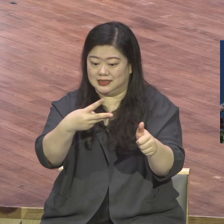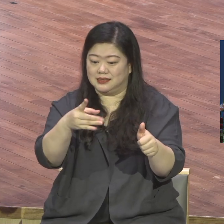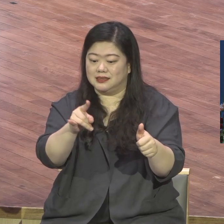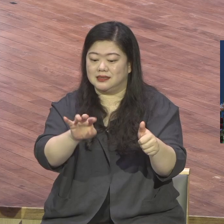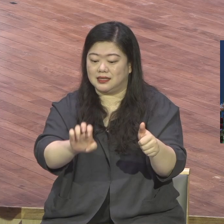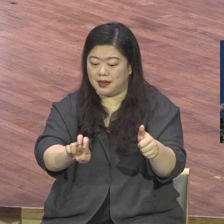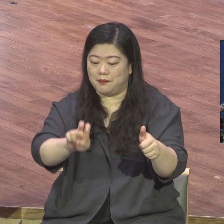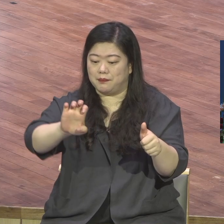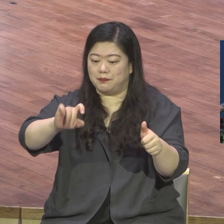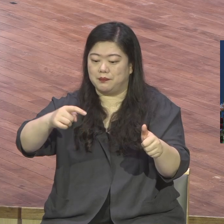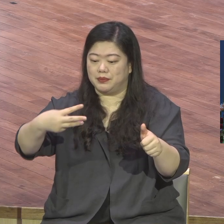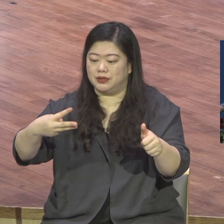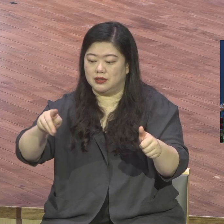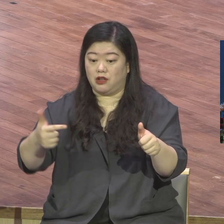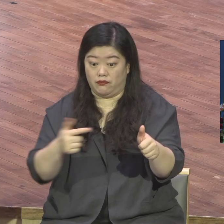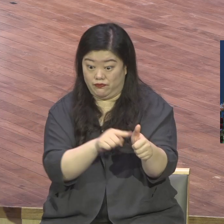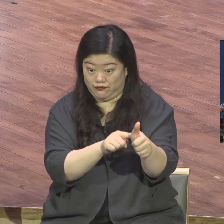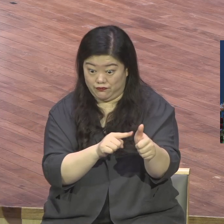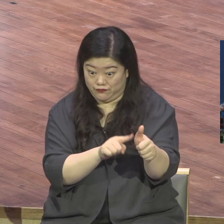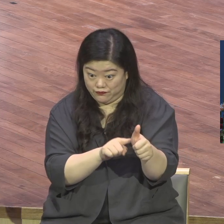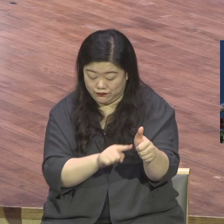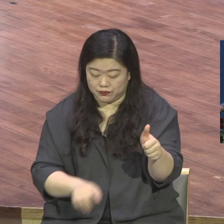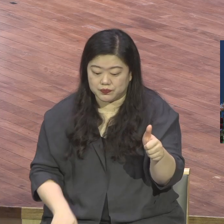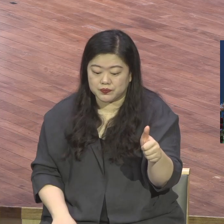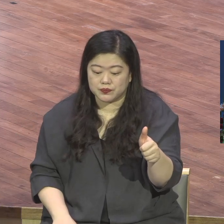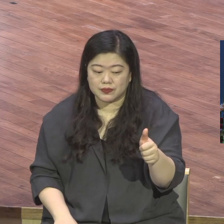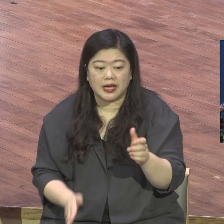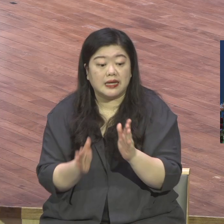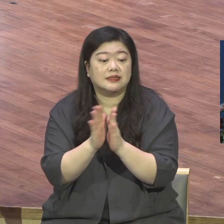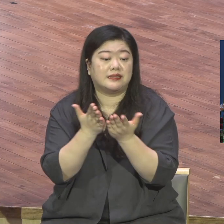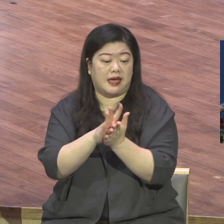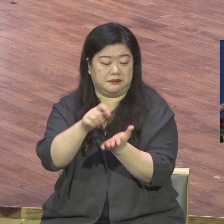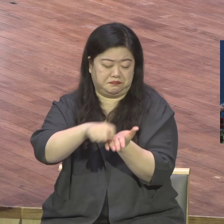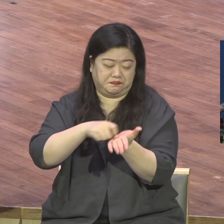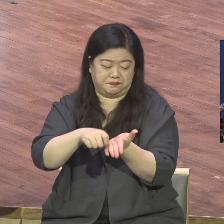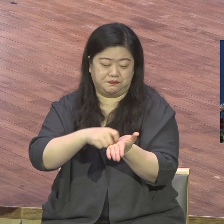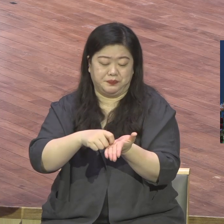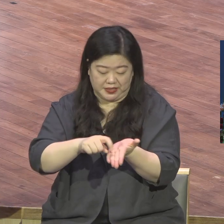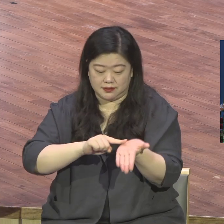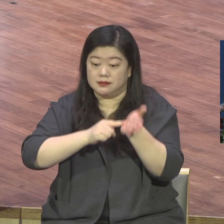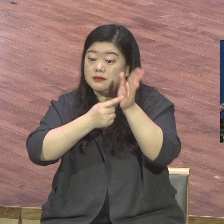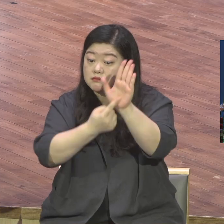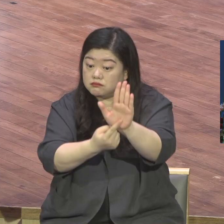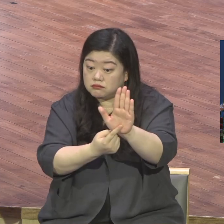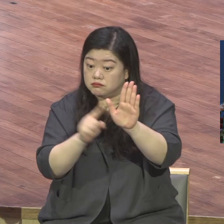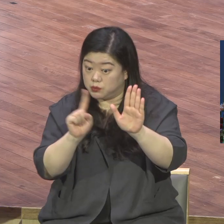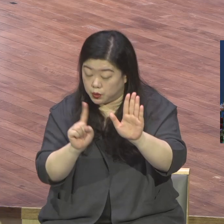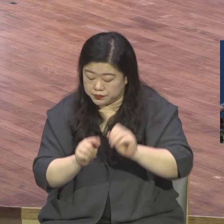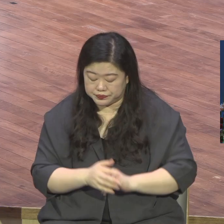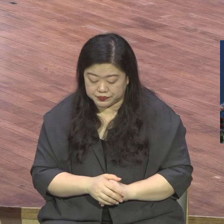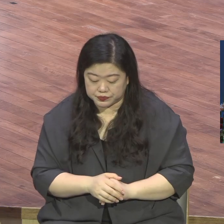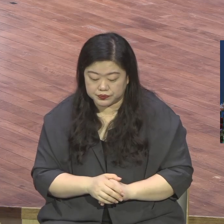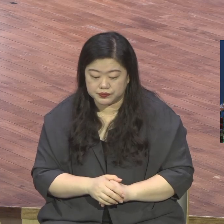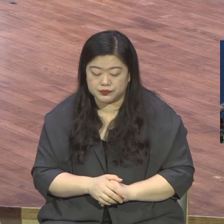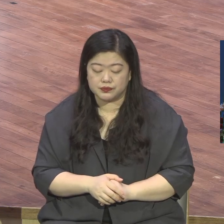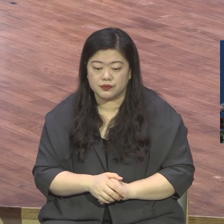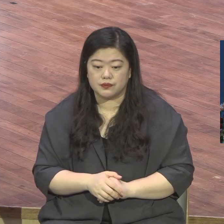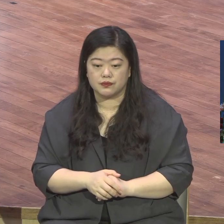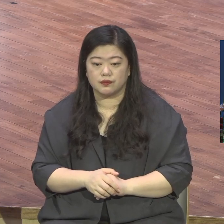살아있는 전설, 영적 투자가로 불렸습니다. 이 책을 통해서요, 성공하는 사람 삶을